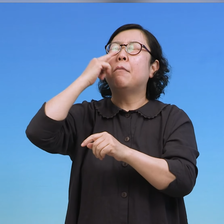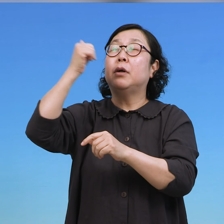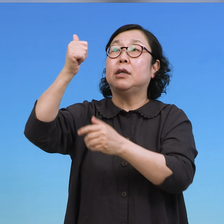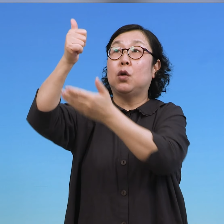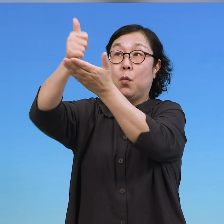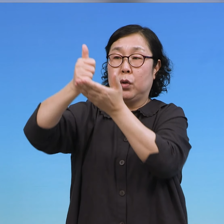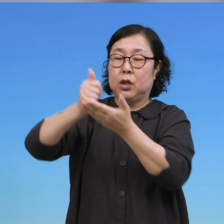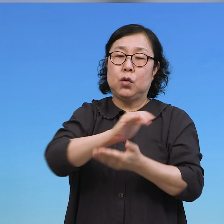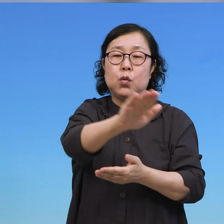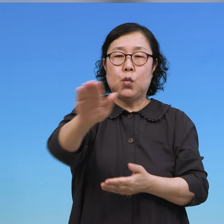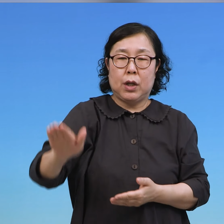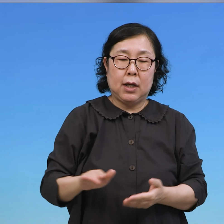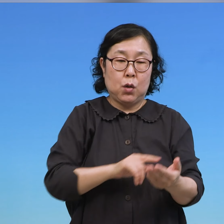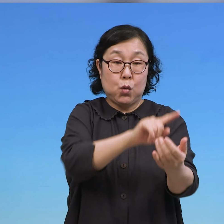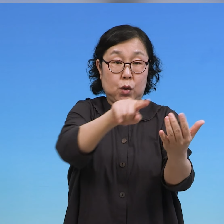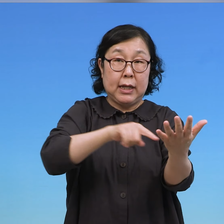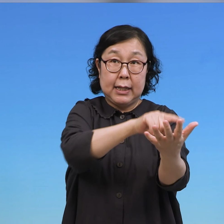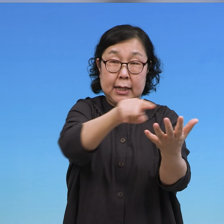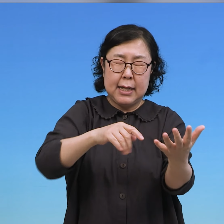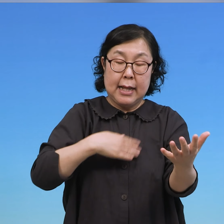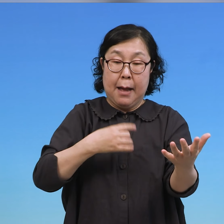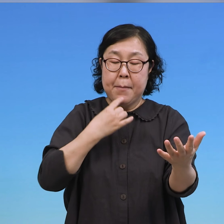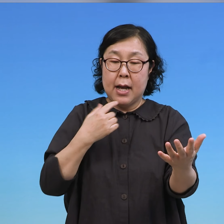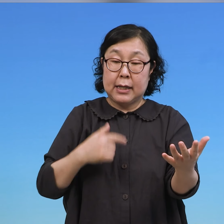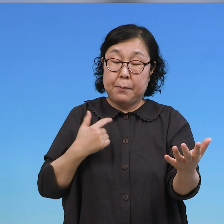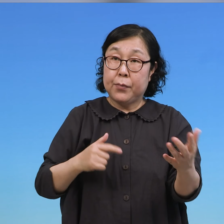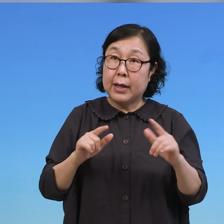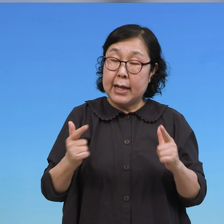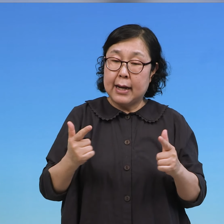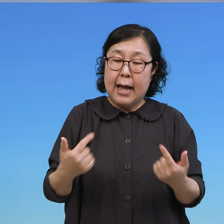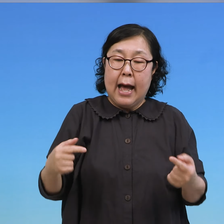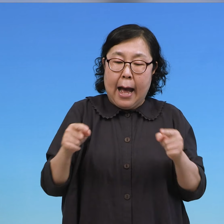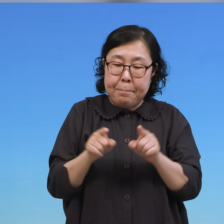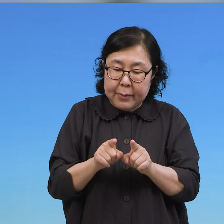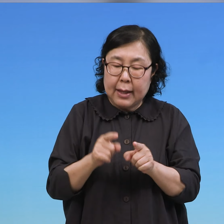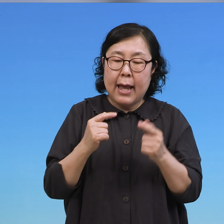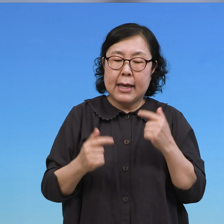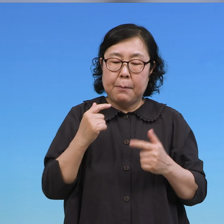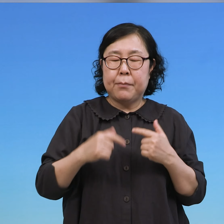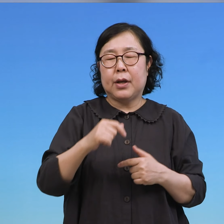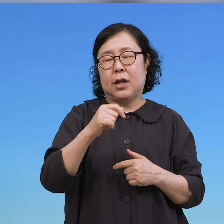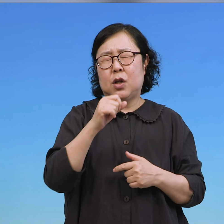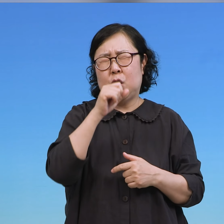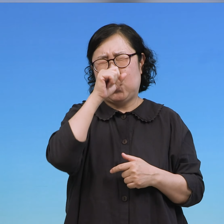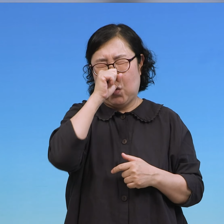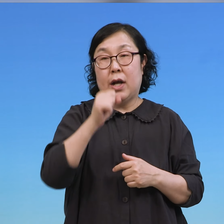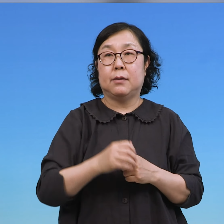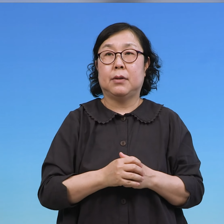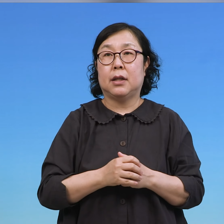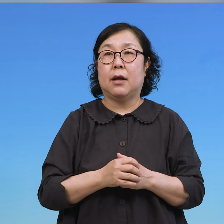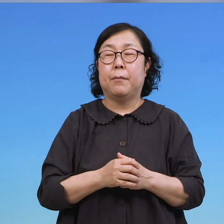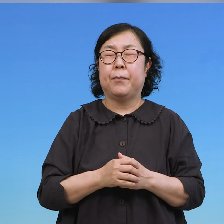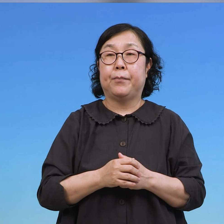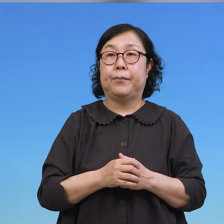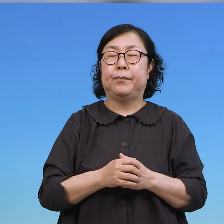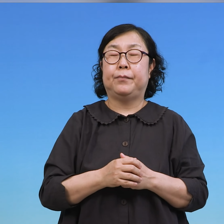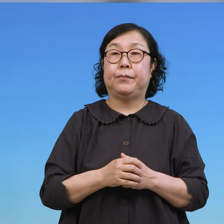아버지로 모시는 저희들이 나만 기쁜 것이 아니라 같이 기쁘기를 원하세요. 함께 울고 함께